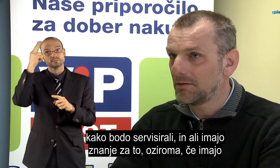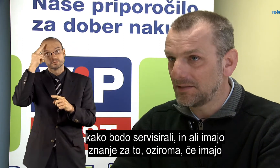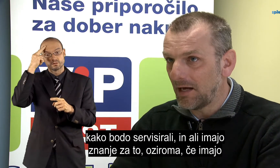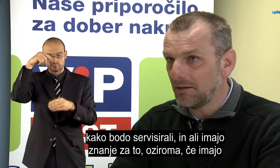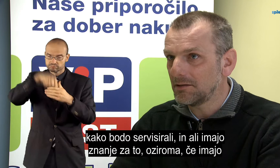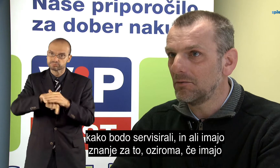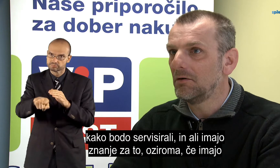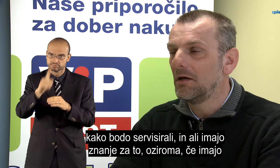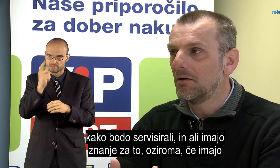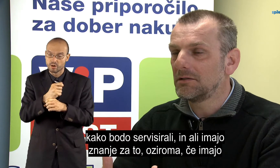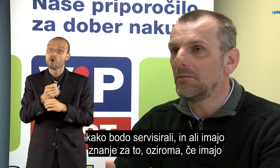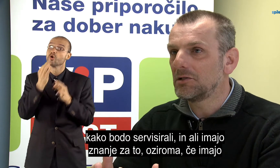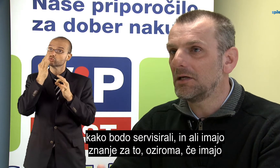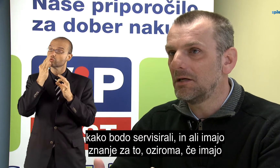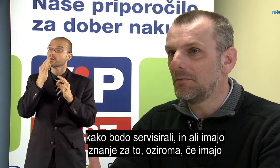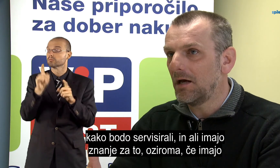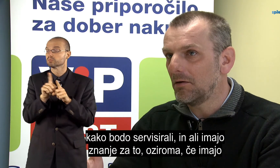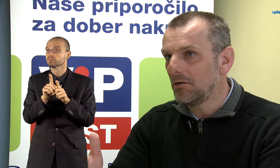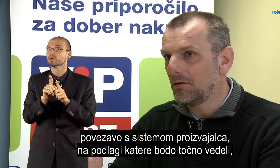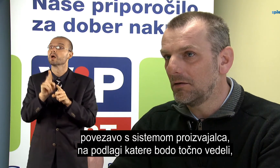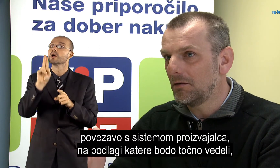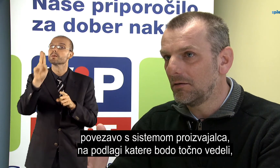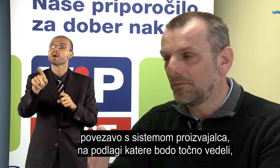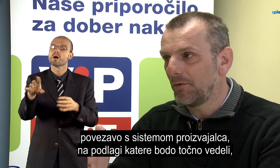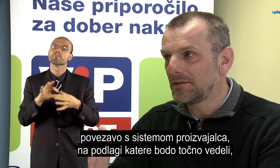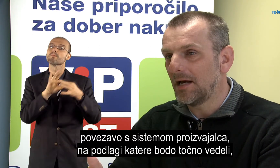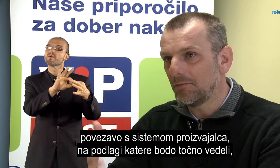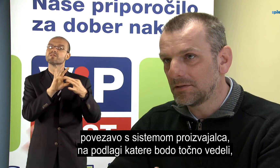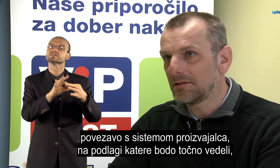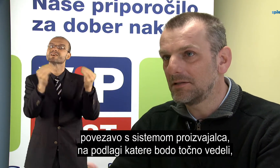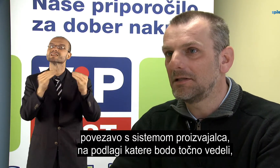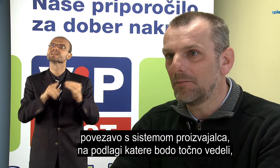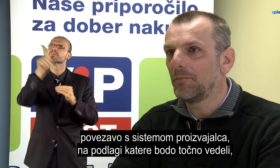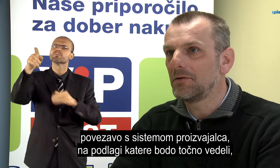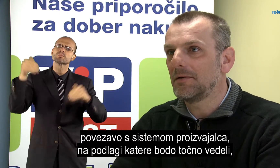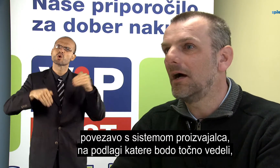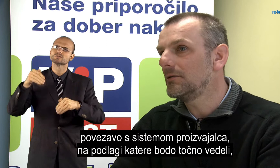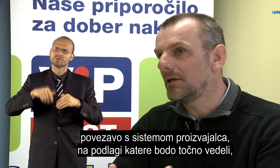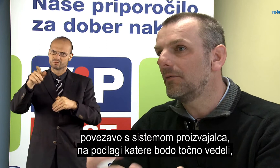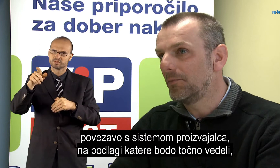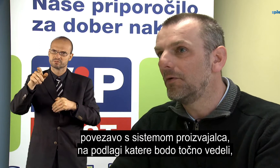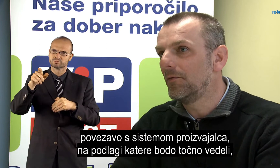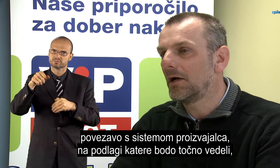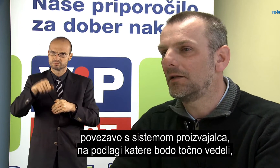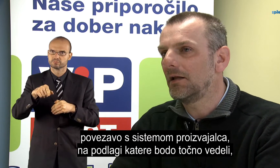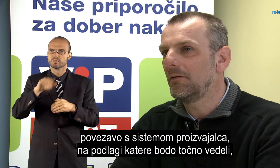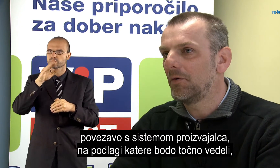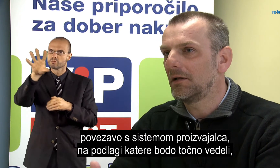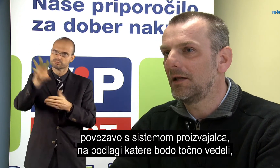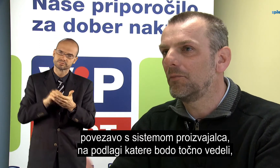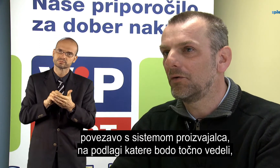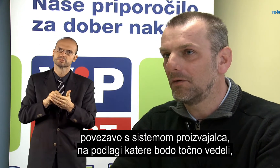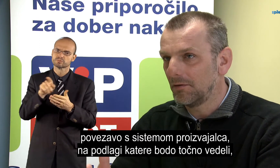imajo znanja za to, oziroma če imajo povezavo s sistemom proizvajalca,